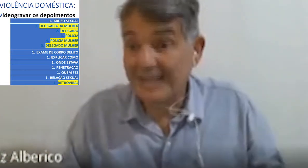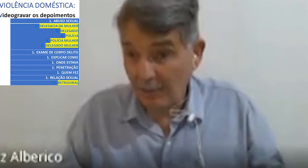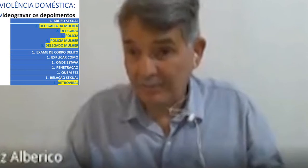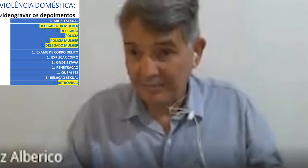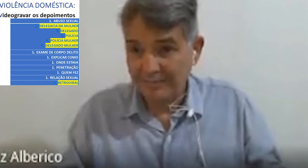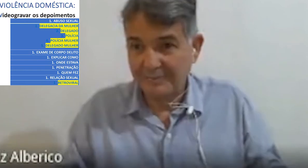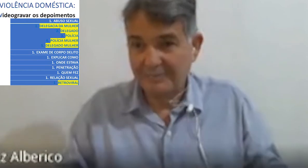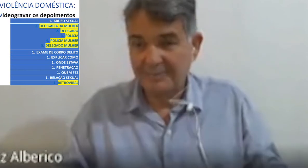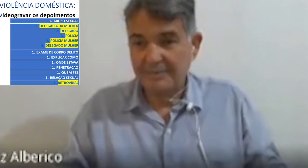contradição.